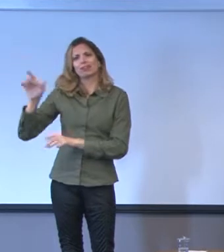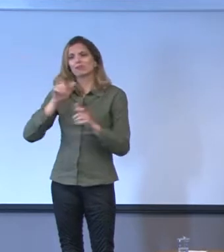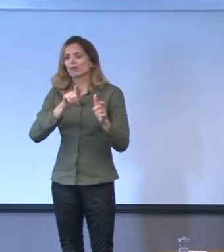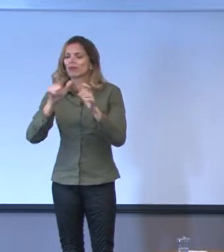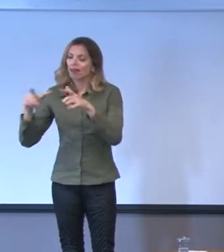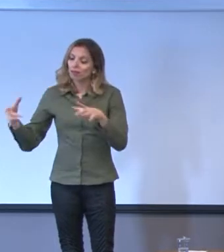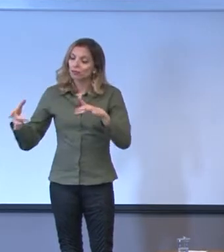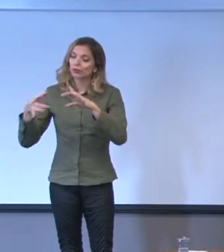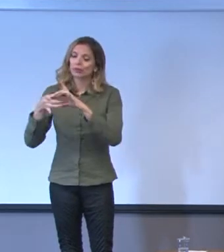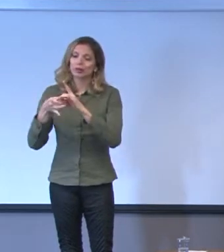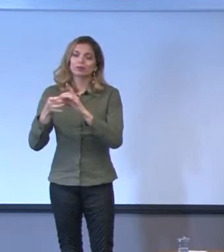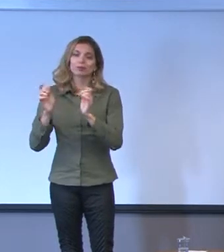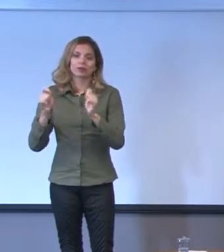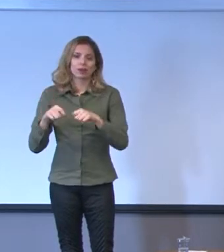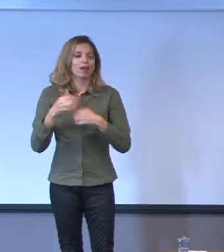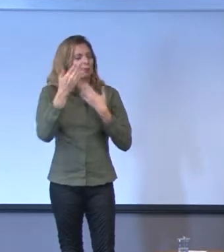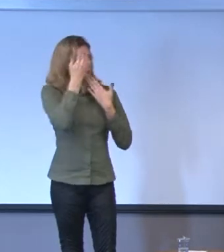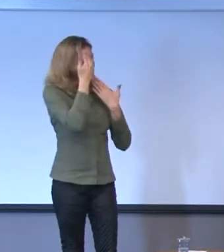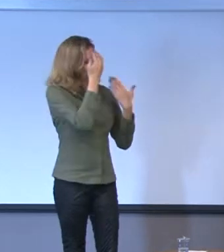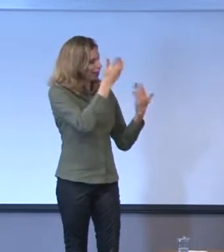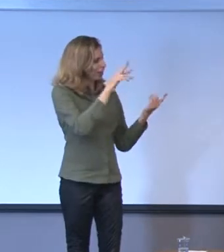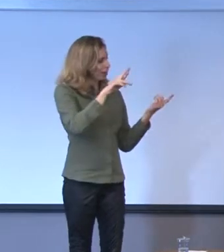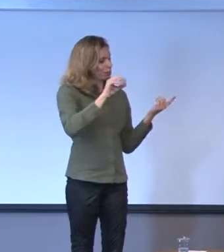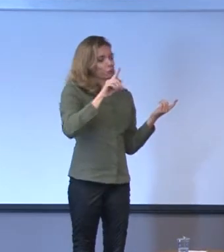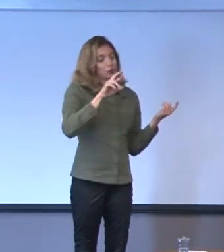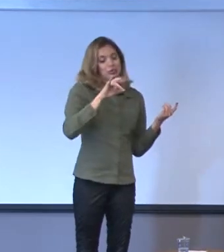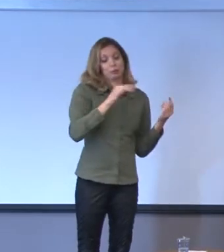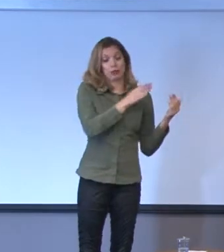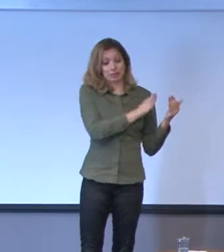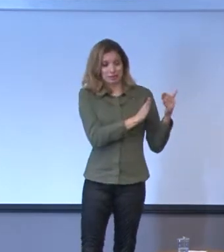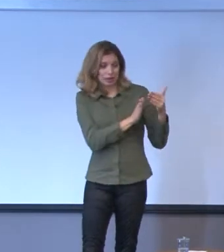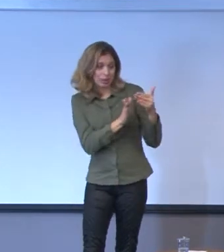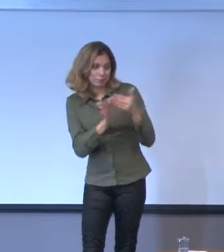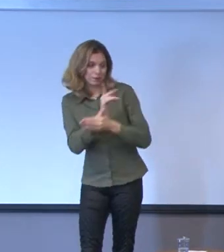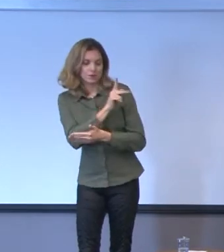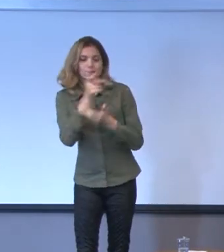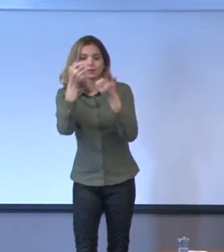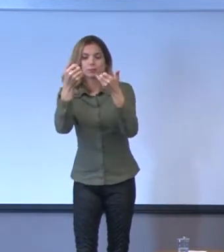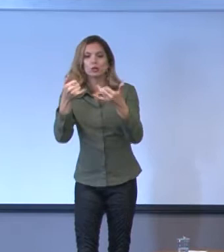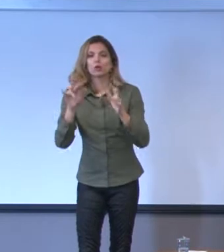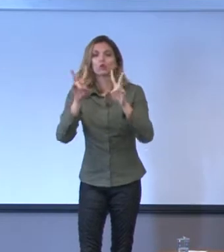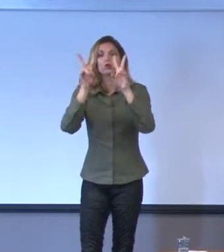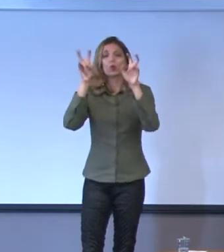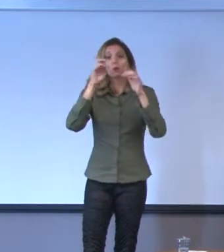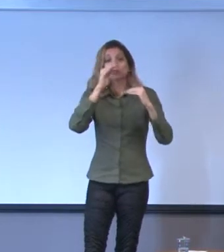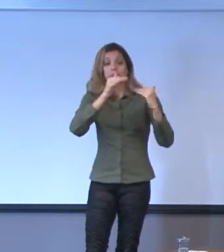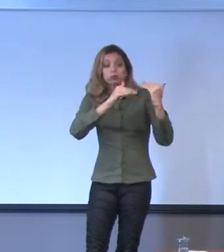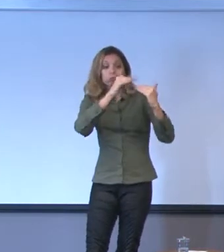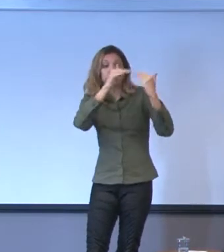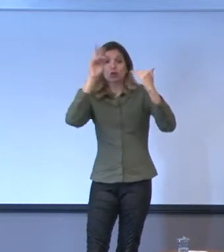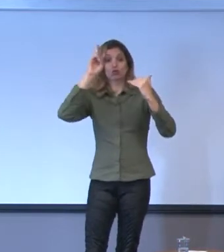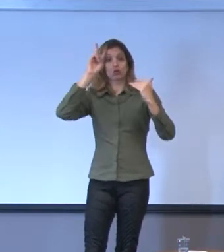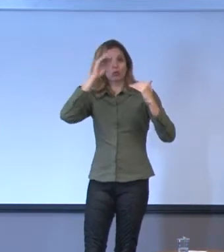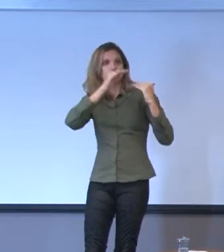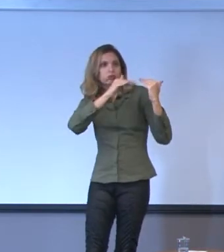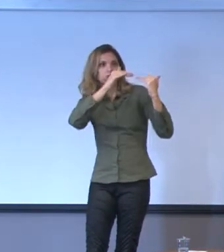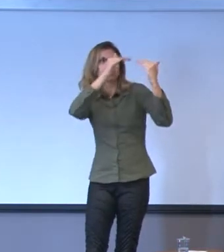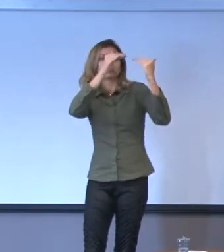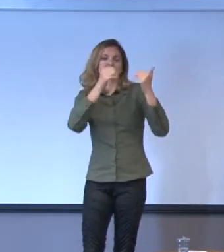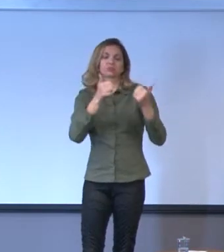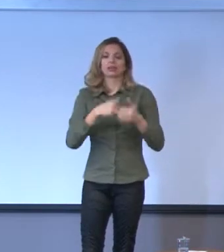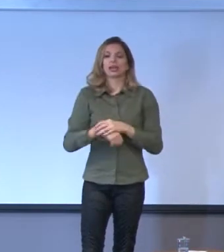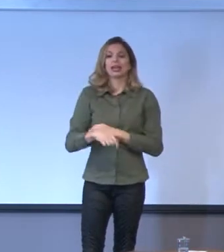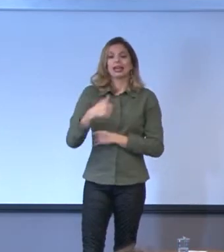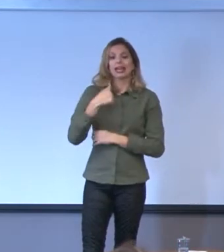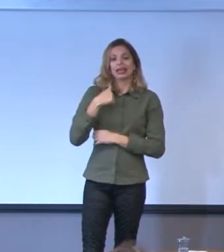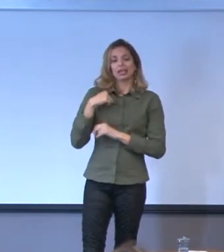participando. Obrigada, Rodrigo. Eu queria, nessa linha do que o Rodrigo colocou sobre os avanços históricos que a gente teve, quando